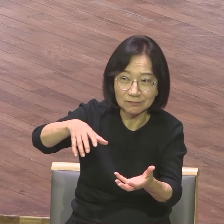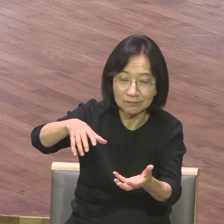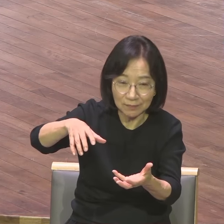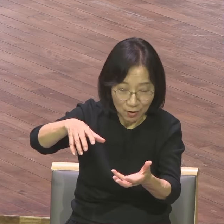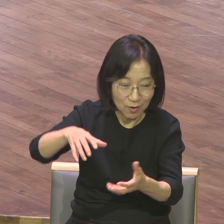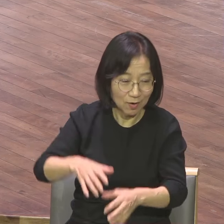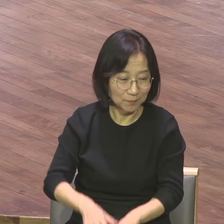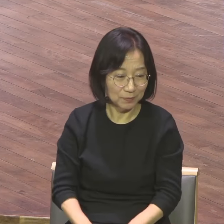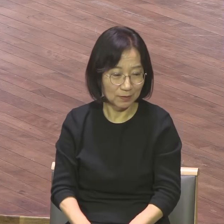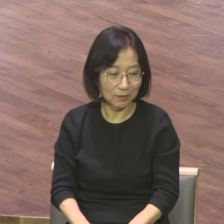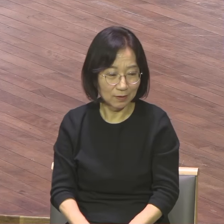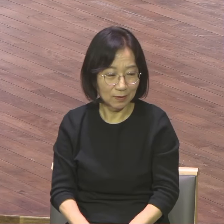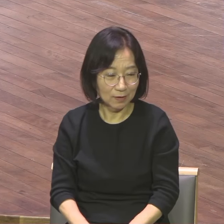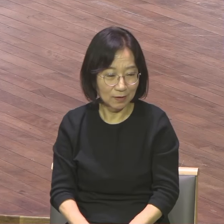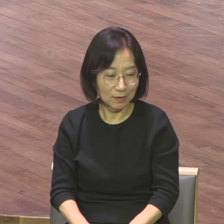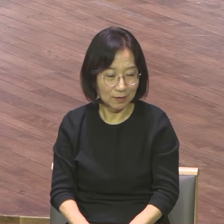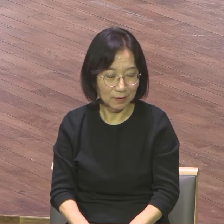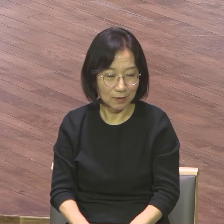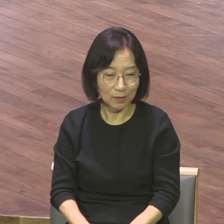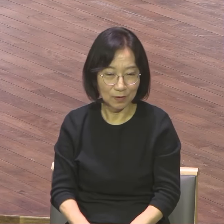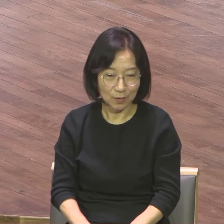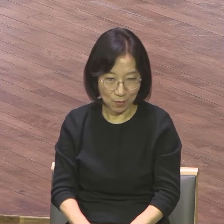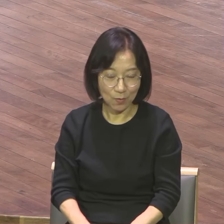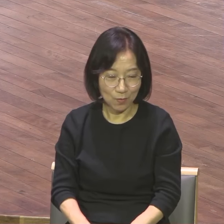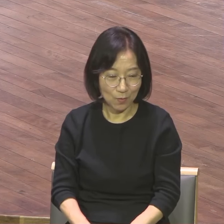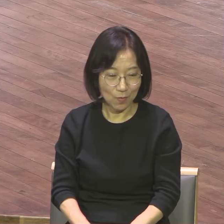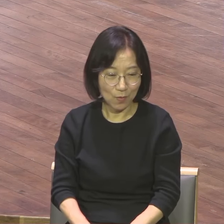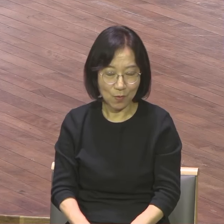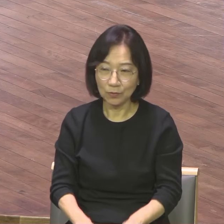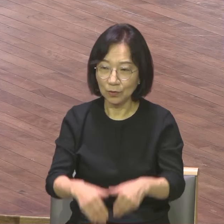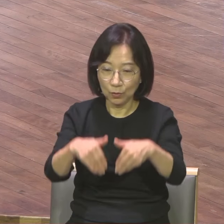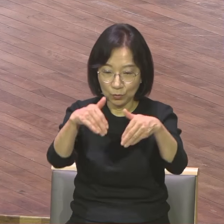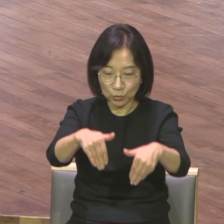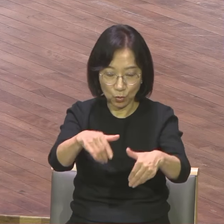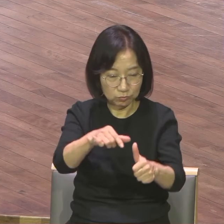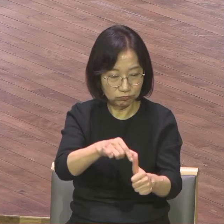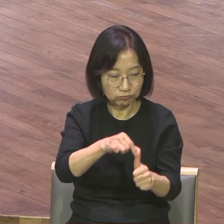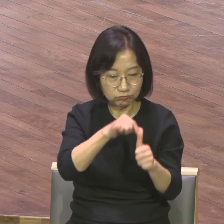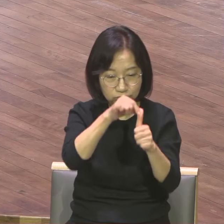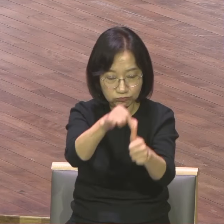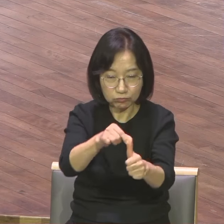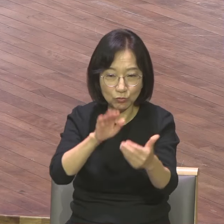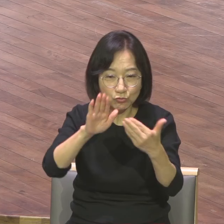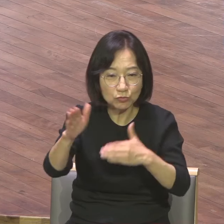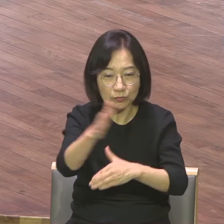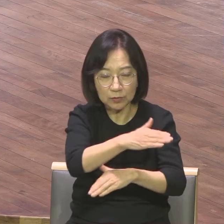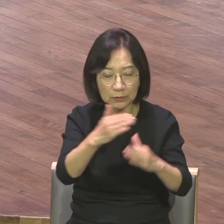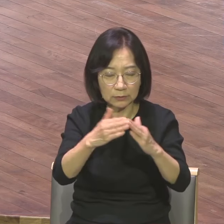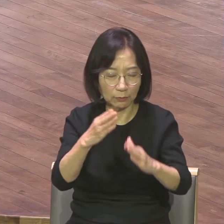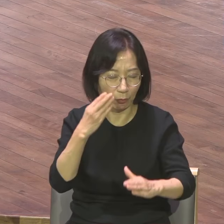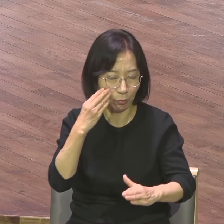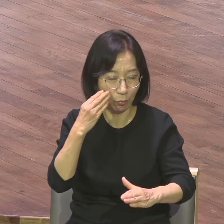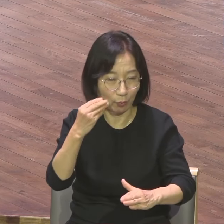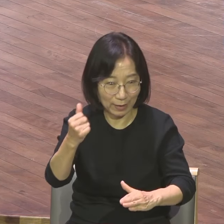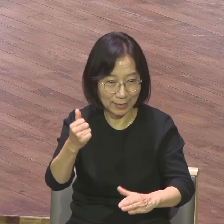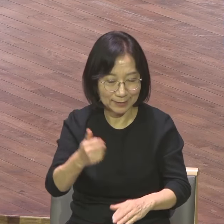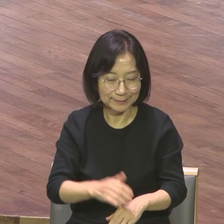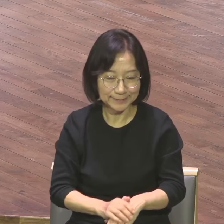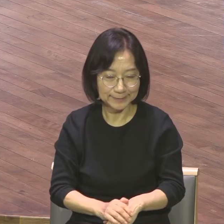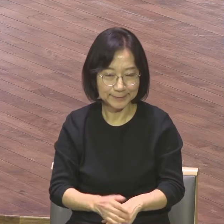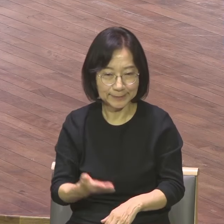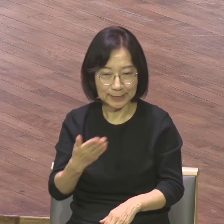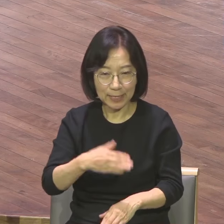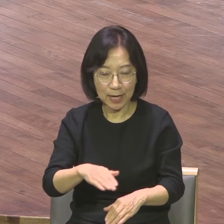복이 잘 됐단 말이에요. 요셉이 들어오면서부터 보디발에 보니까 집이 잘 된단 말이에요. 그런데 이 보디발의 아내가